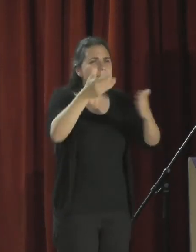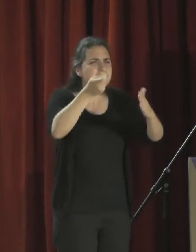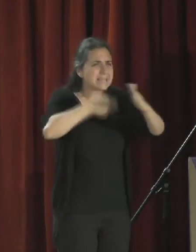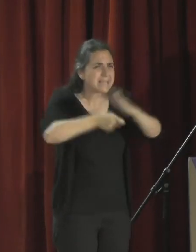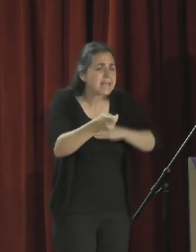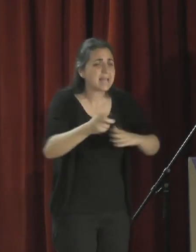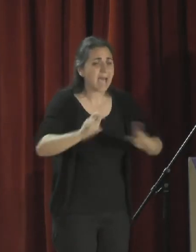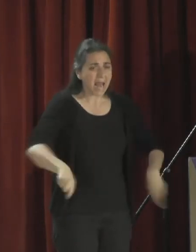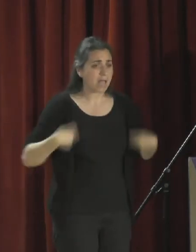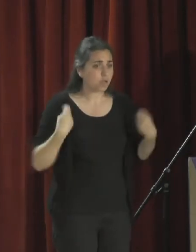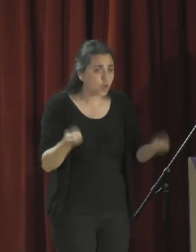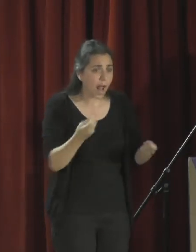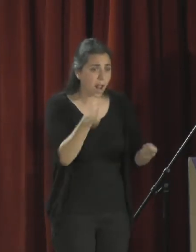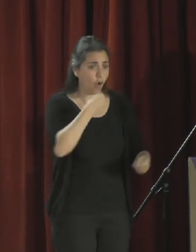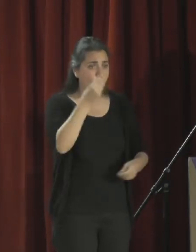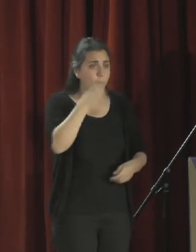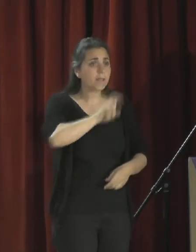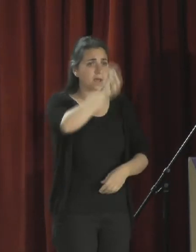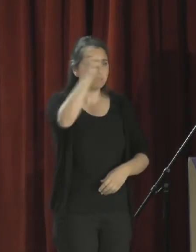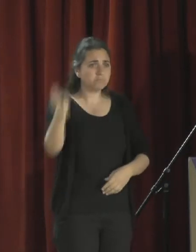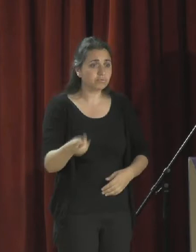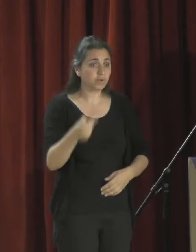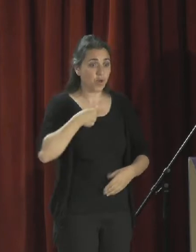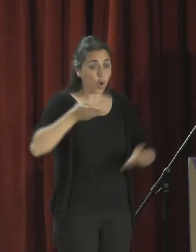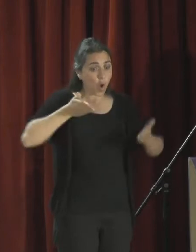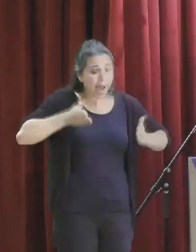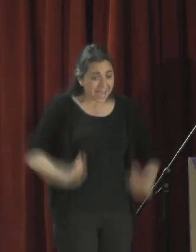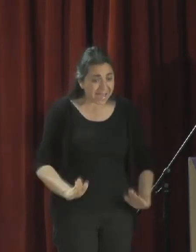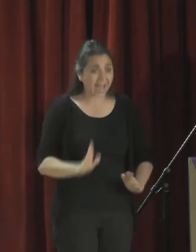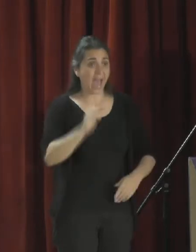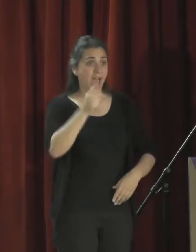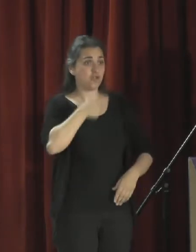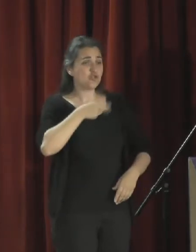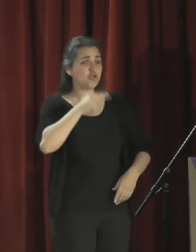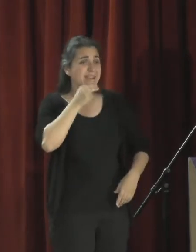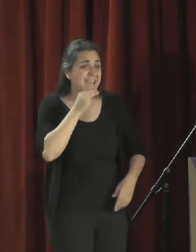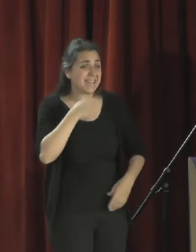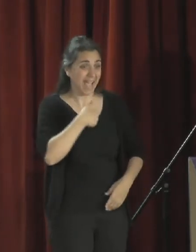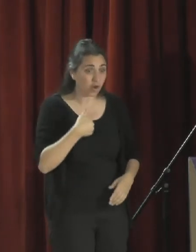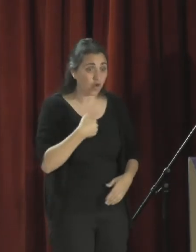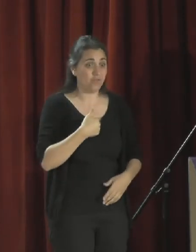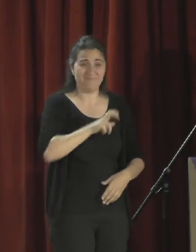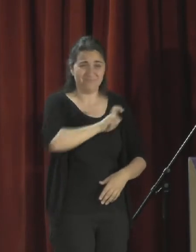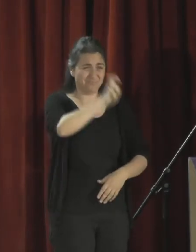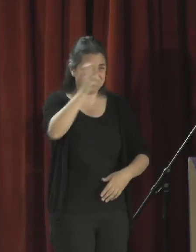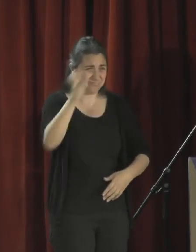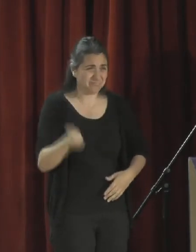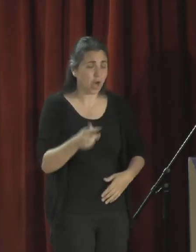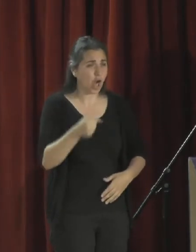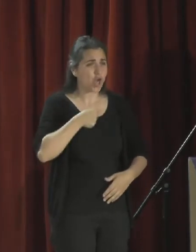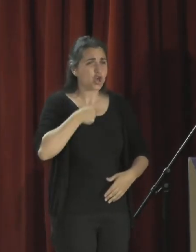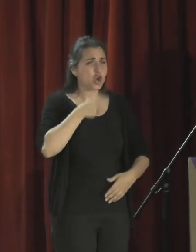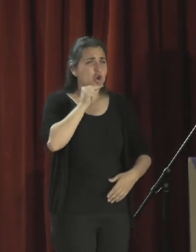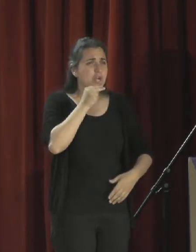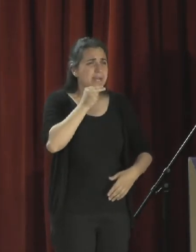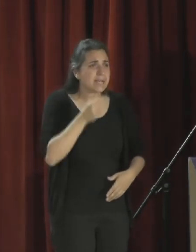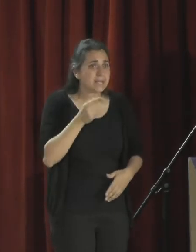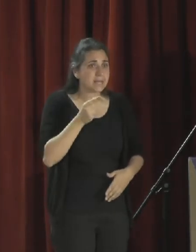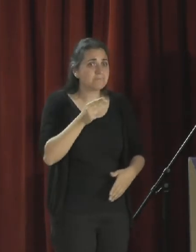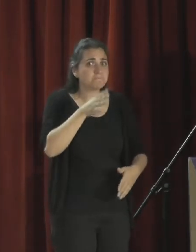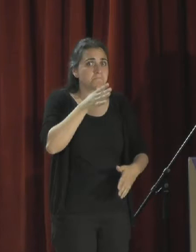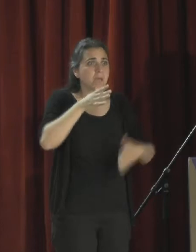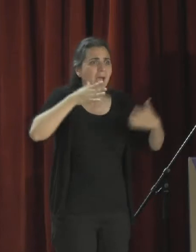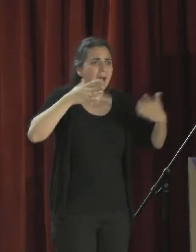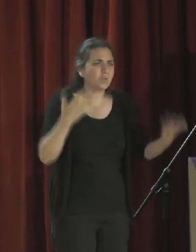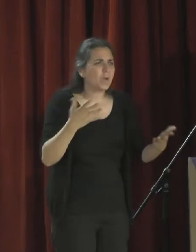ecolóxico, estou como a filla, estou como a neta, filla, consciente da realidade das persoas